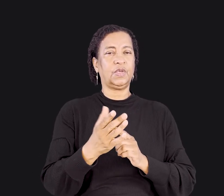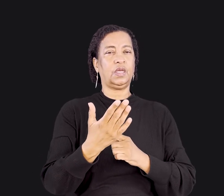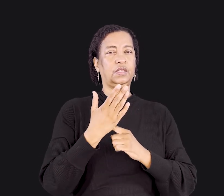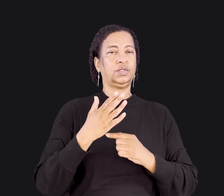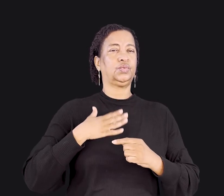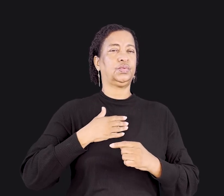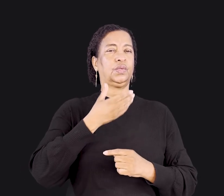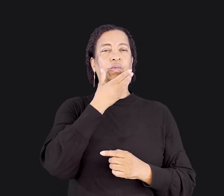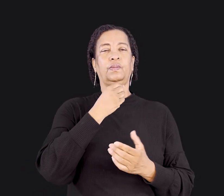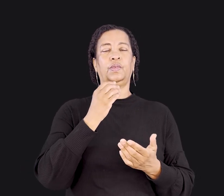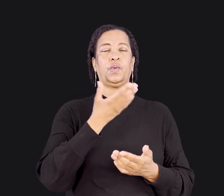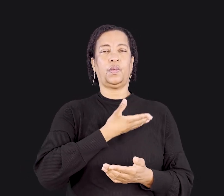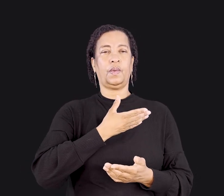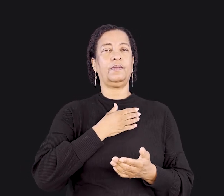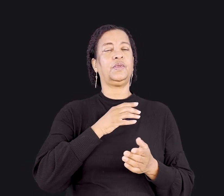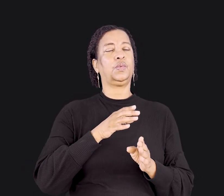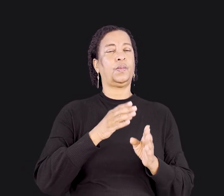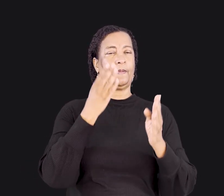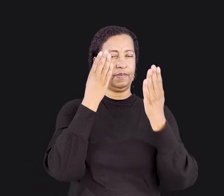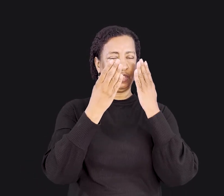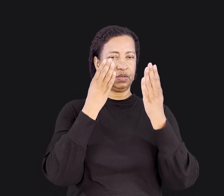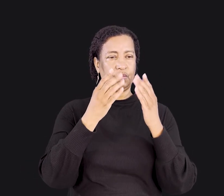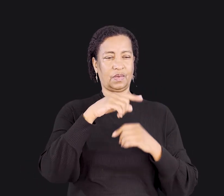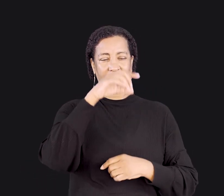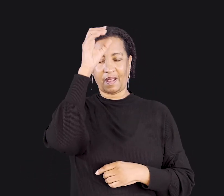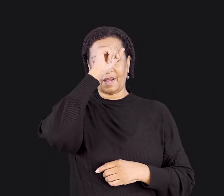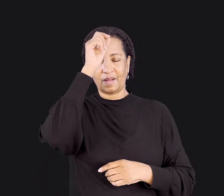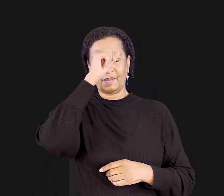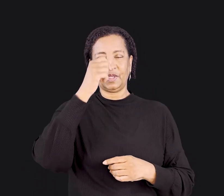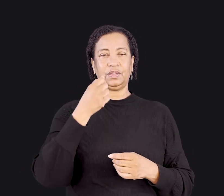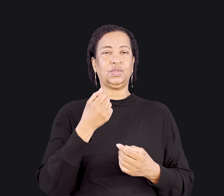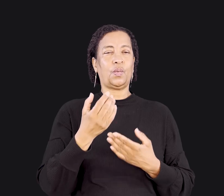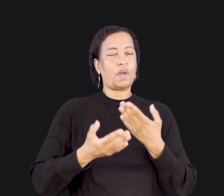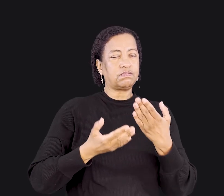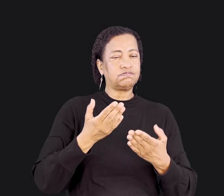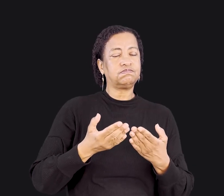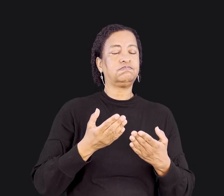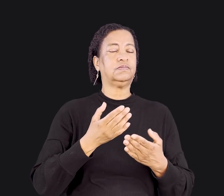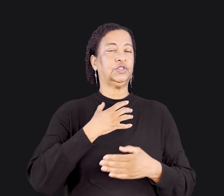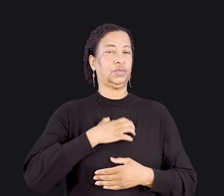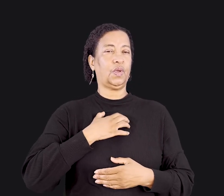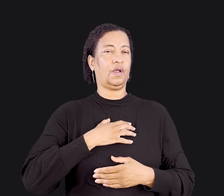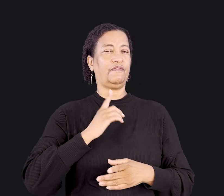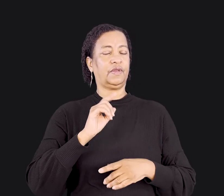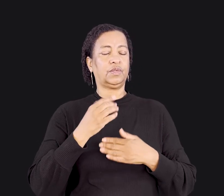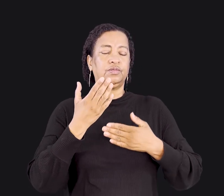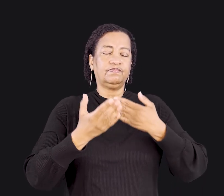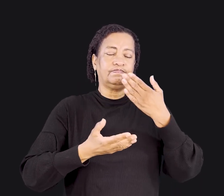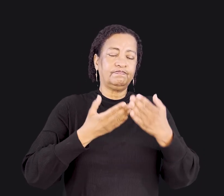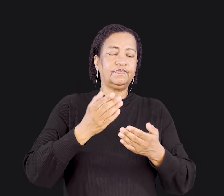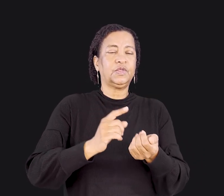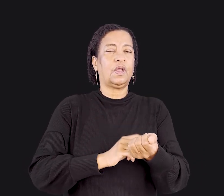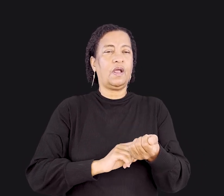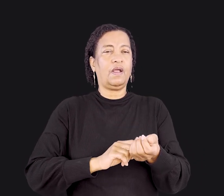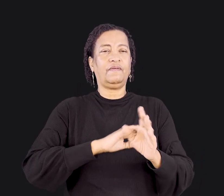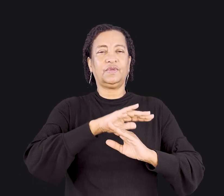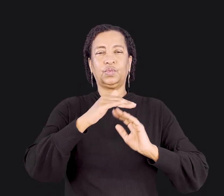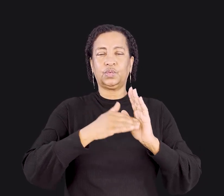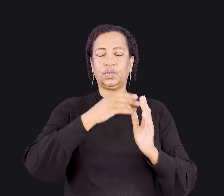psicólogo, aquela mulher aprendeu a lidar com sua raiva, e à medida que ela tratava da raiva que tinha por todas aquelas